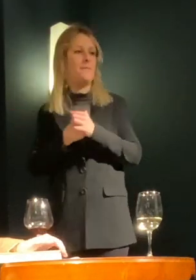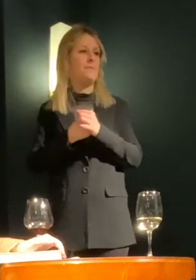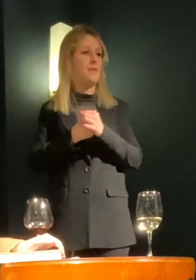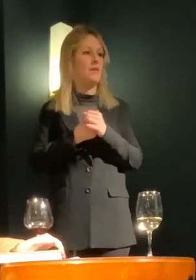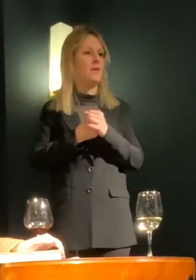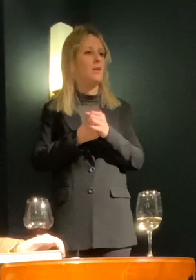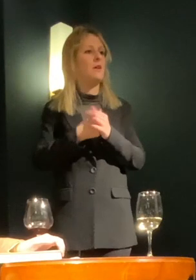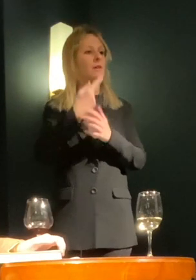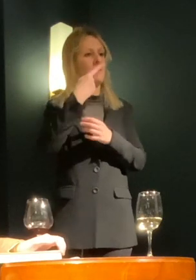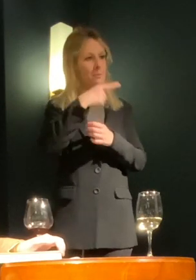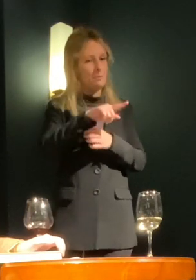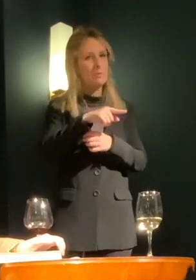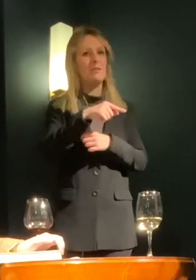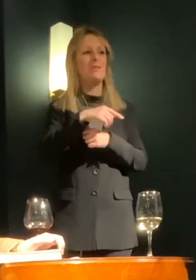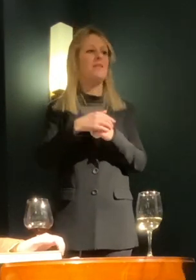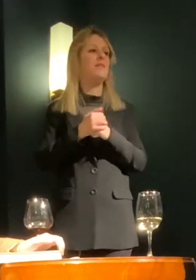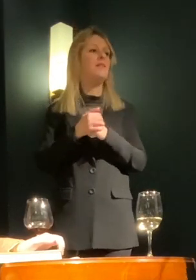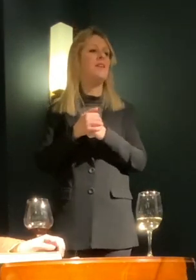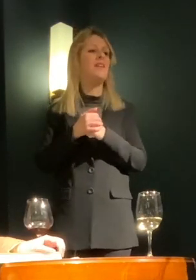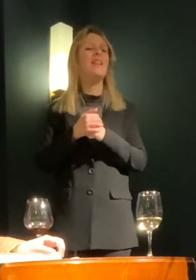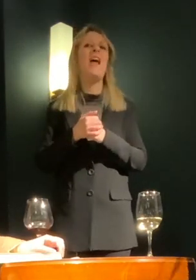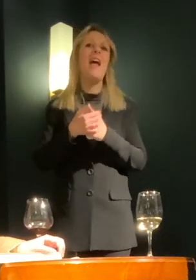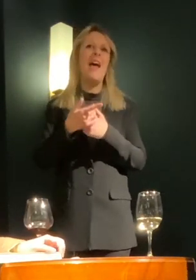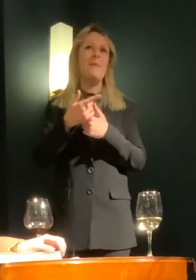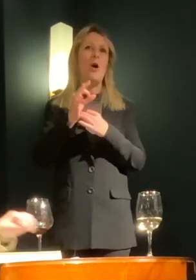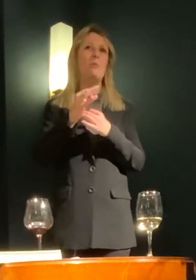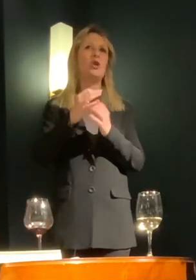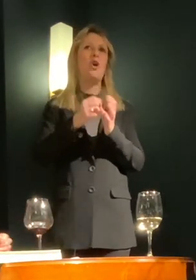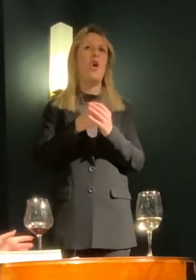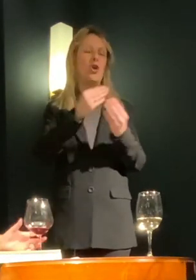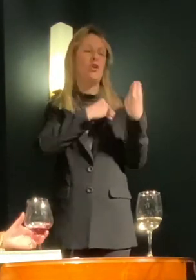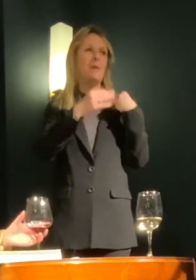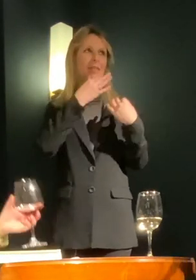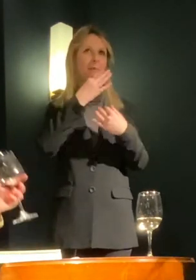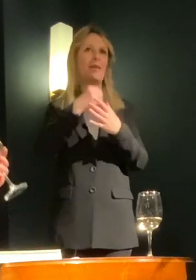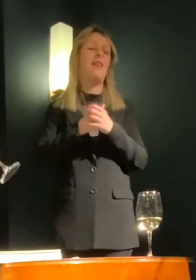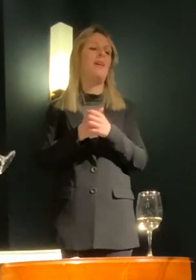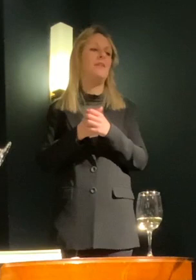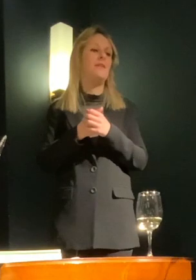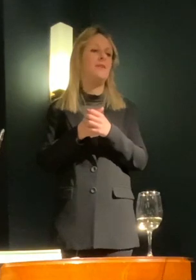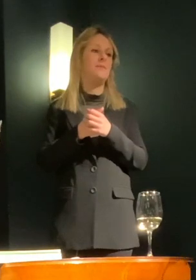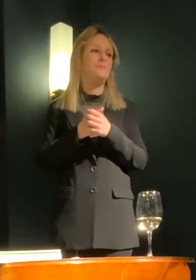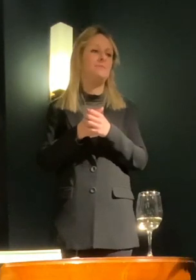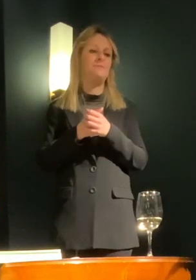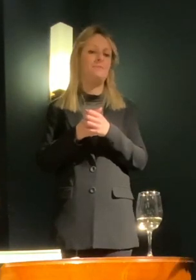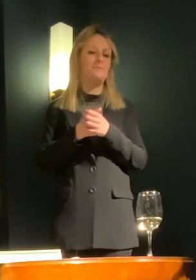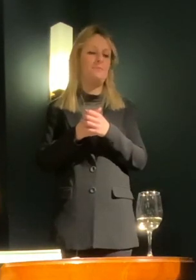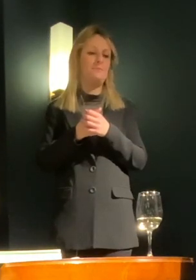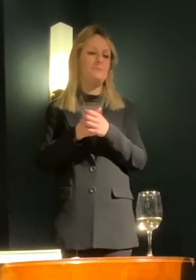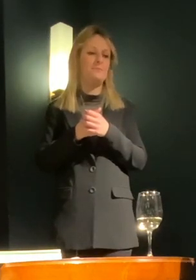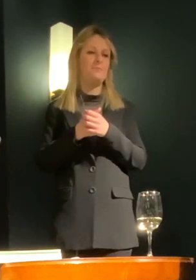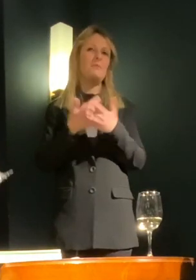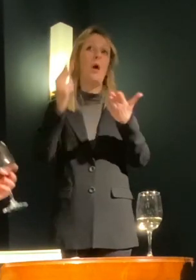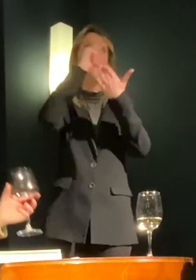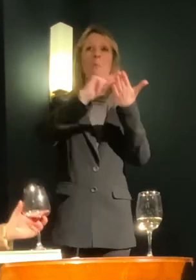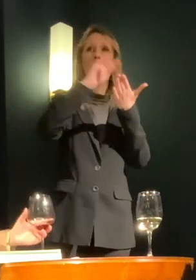Questo io ho regalato 6 mesi di analisi alla mia editor invece. Perché ora io non so, diciamo, qual è il modo